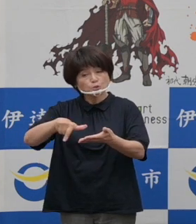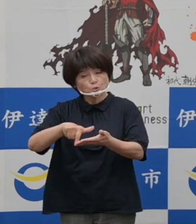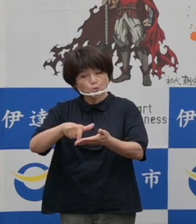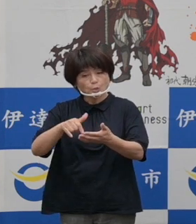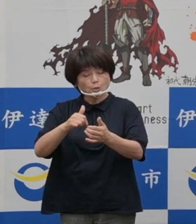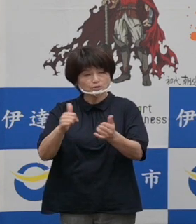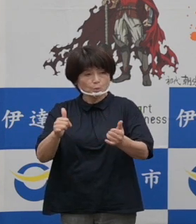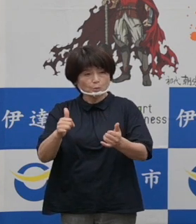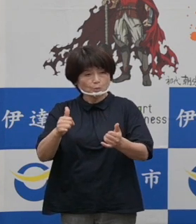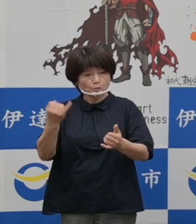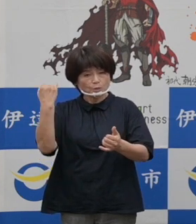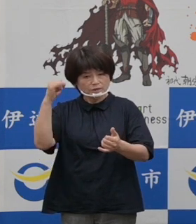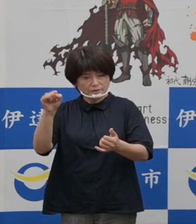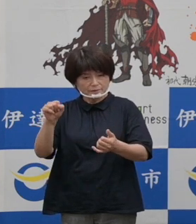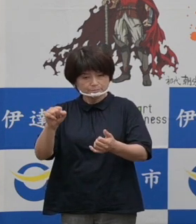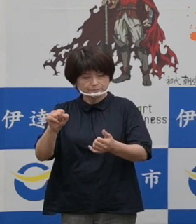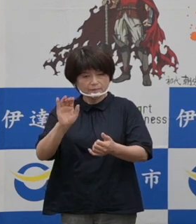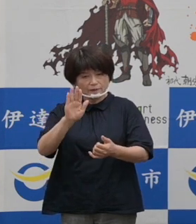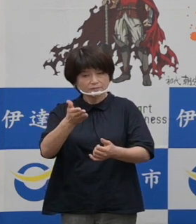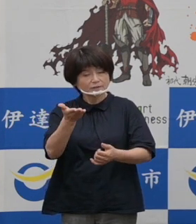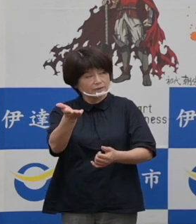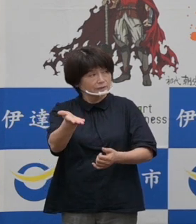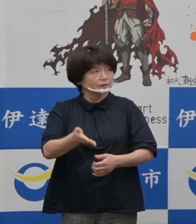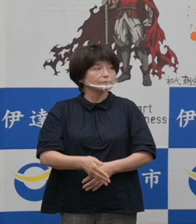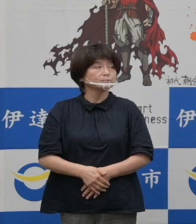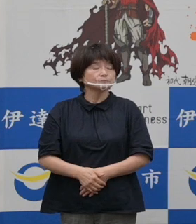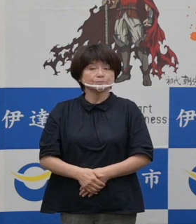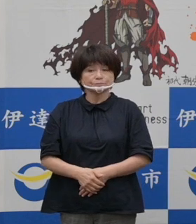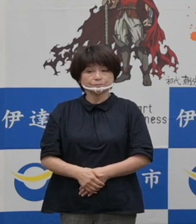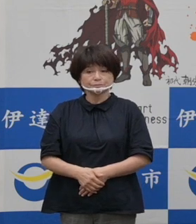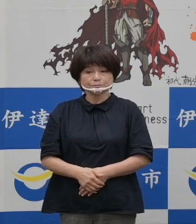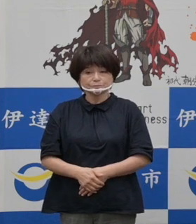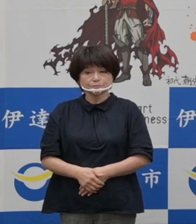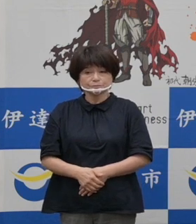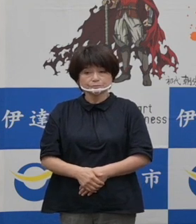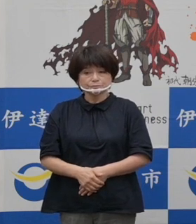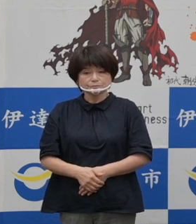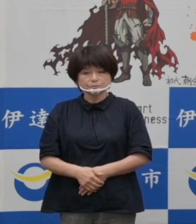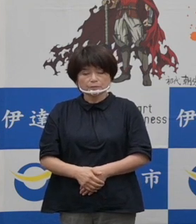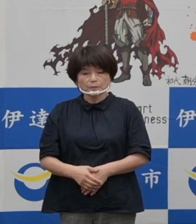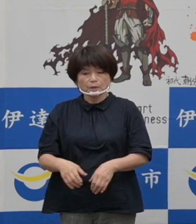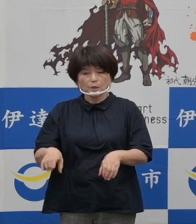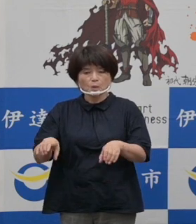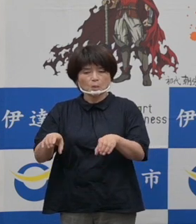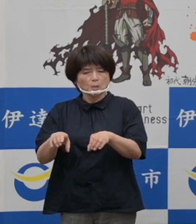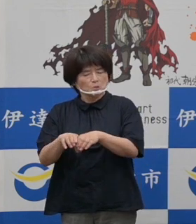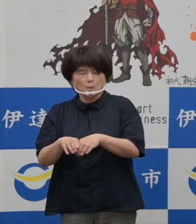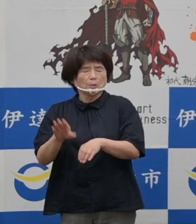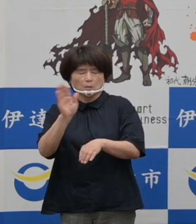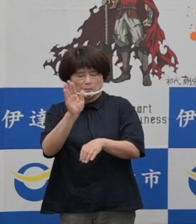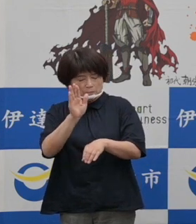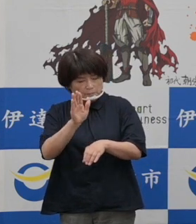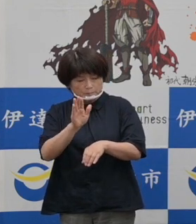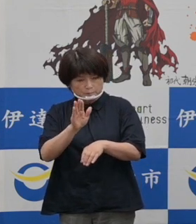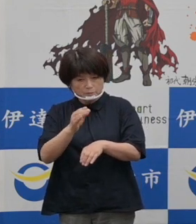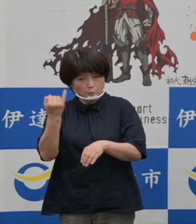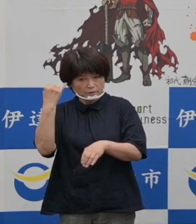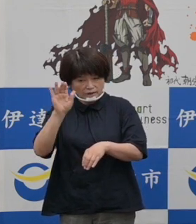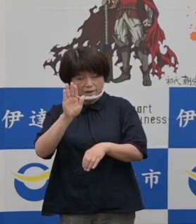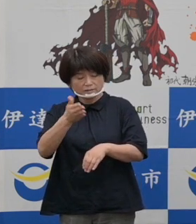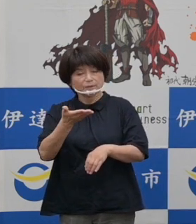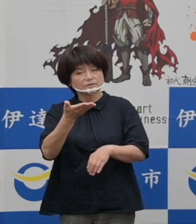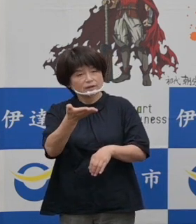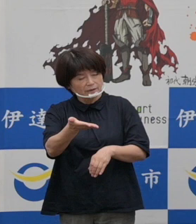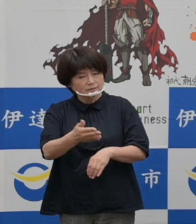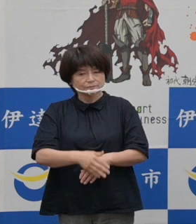は というのは、統合しない方を、特にございません、は い、いつ